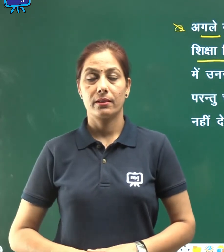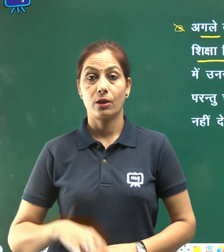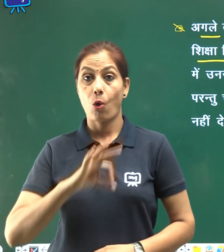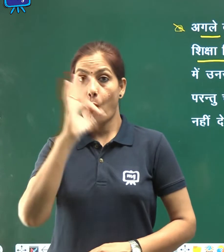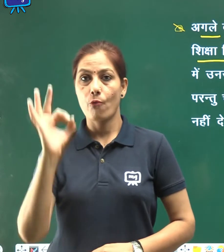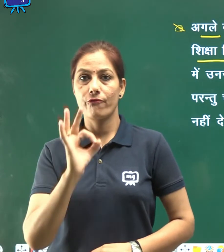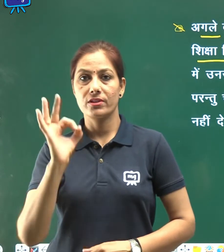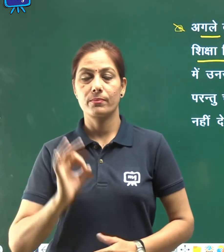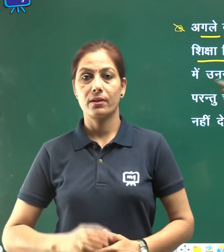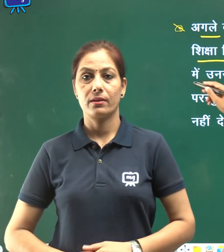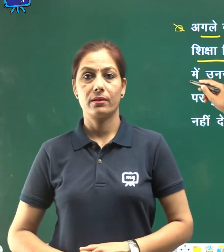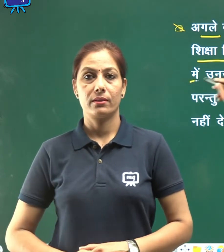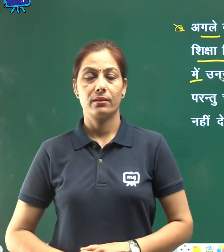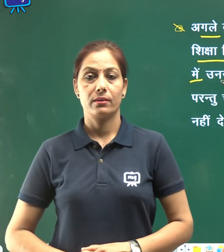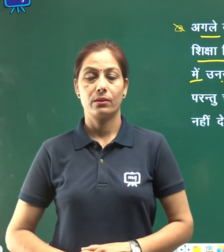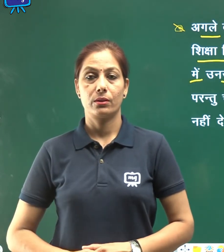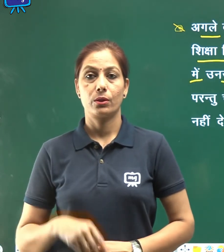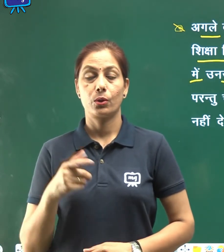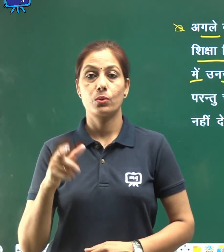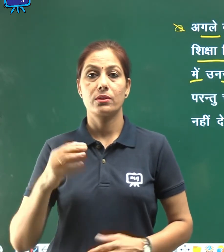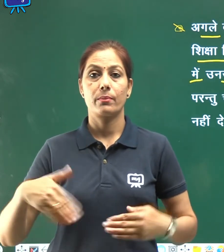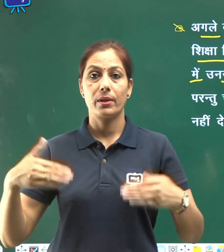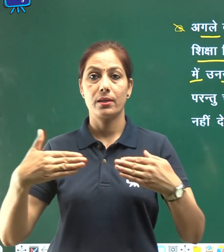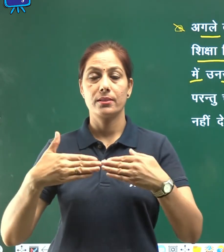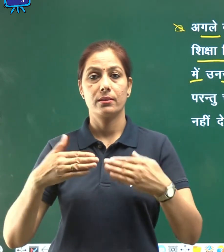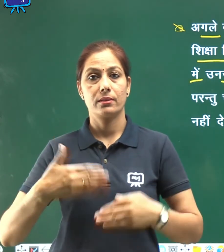ऑफिस में उनसे मिलने जाती है,